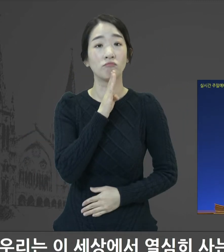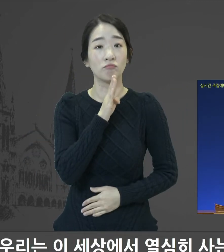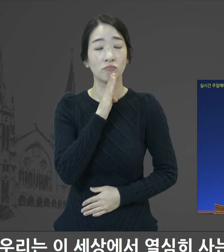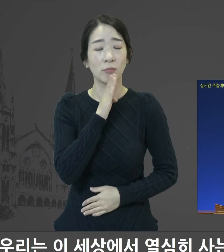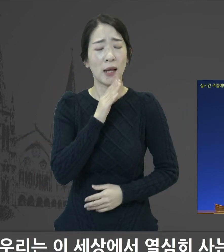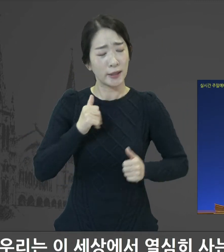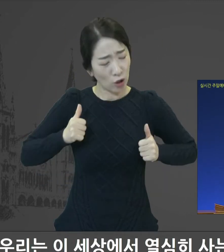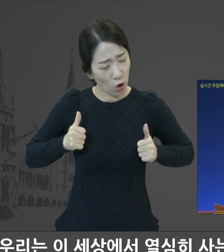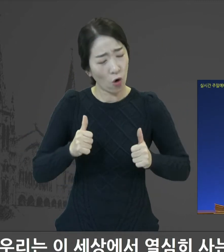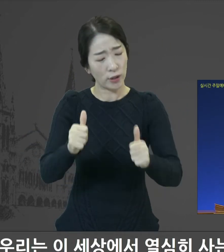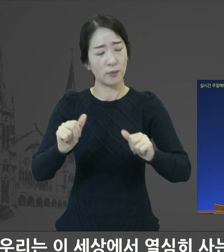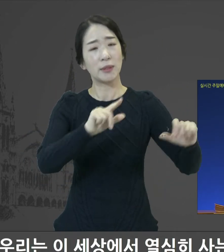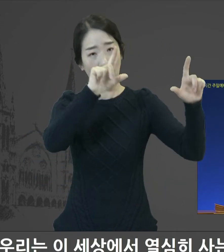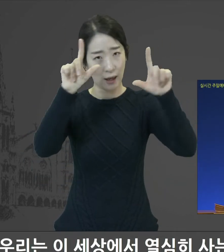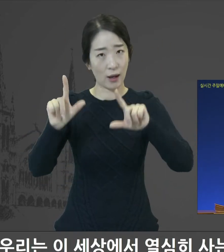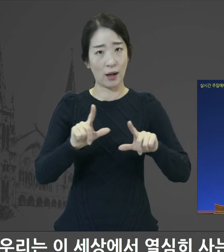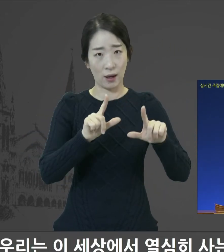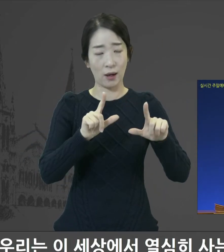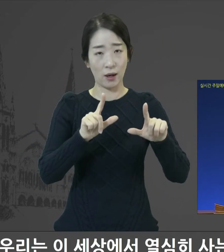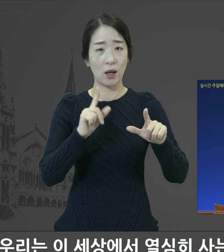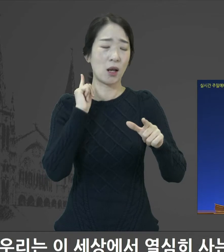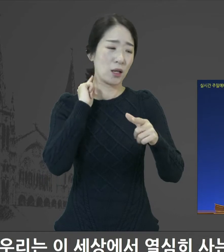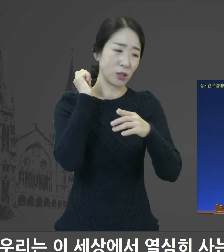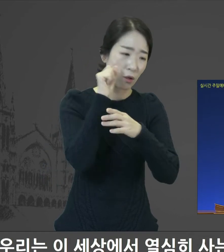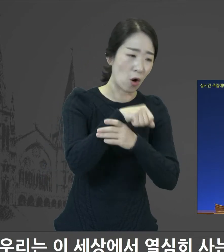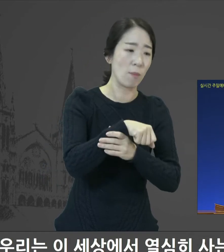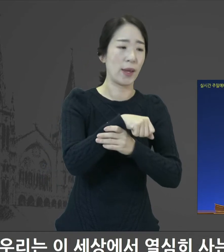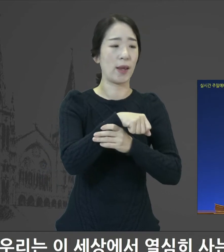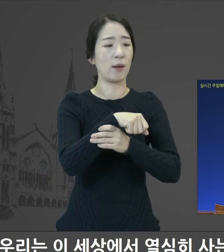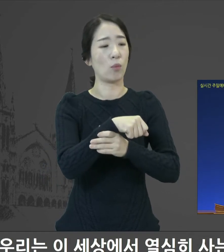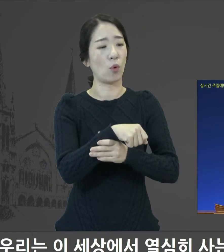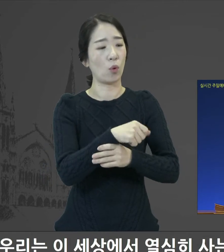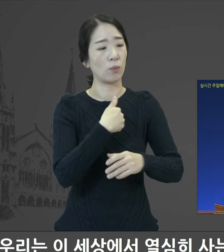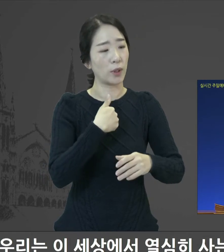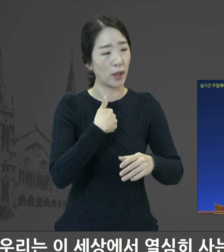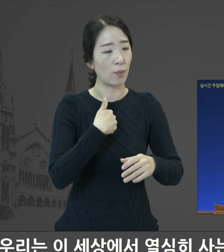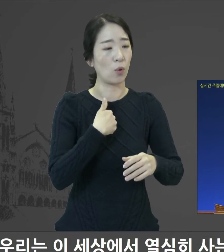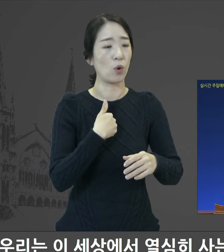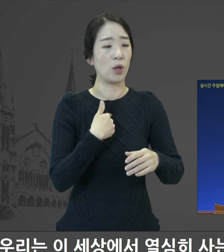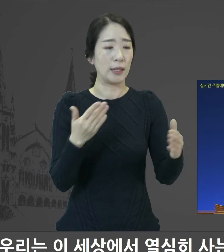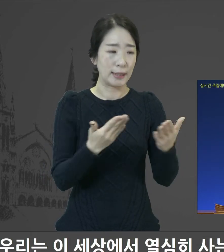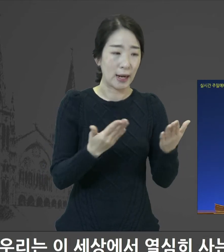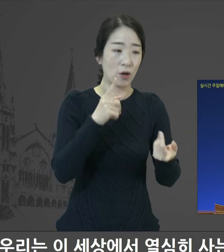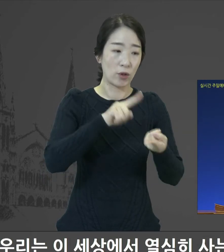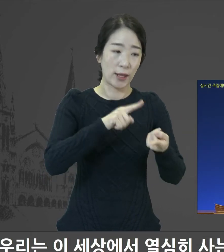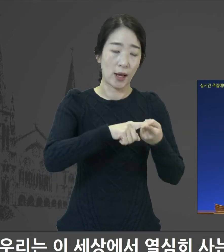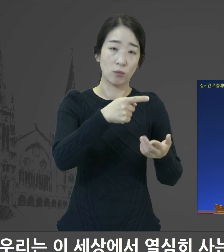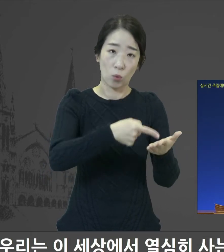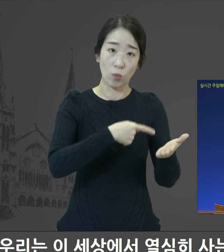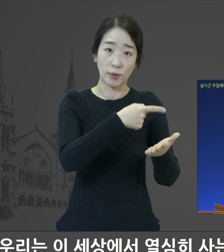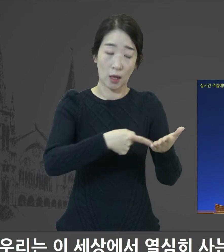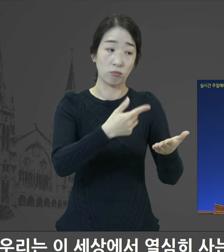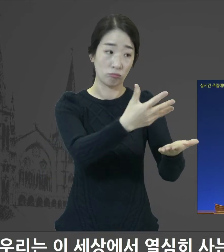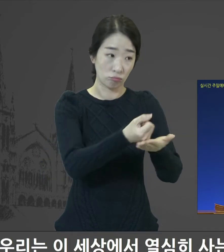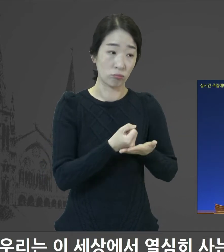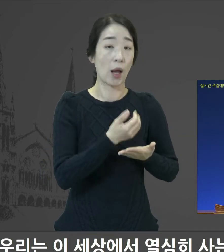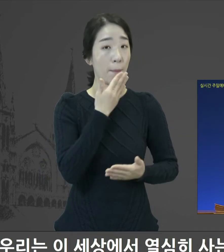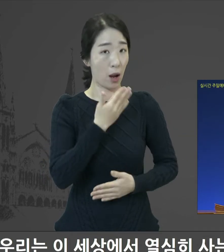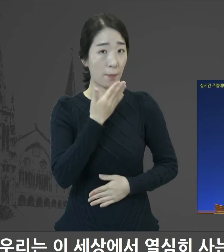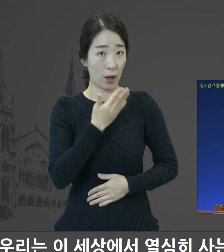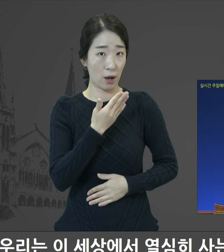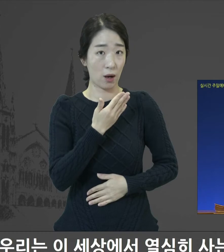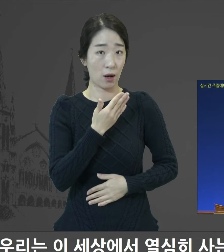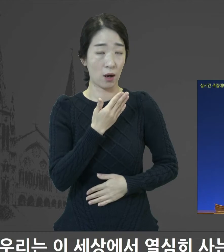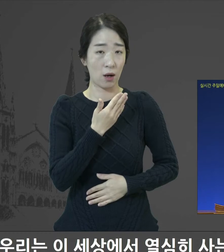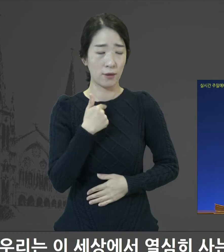대부분 열매 있는 일들입니다. 세상에서 뭔가 생산하는 일들이니까 열매 있는 일들이에요. 열매 있는